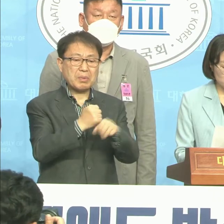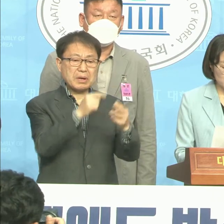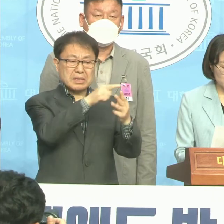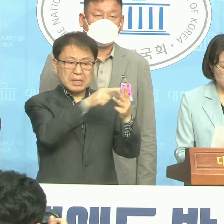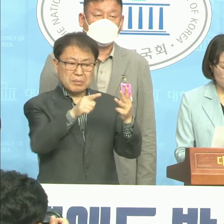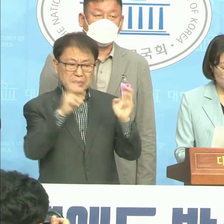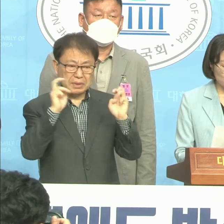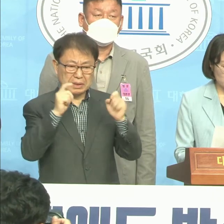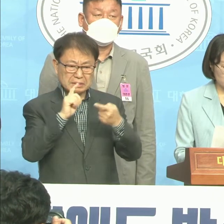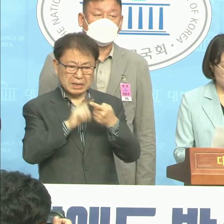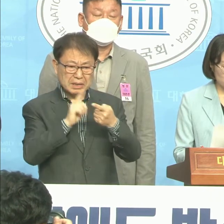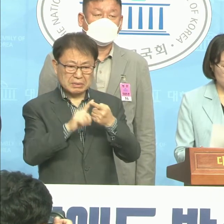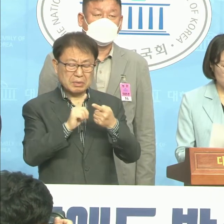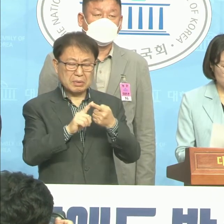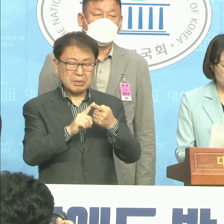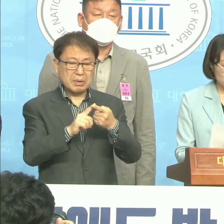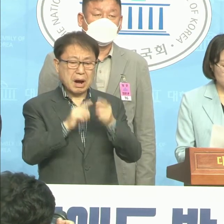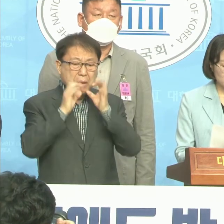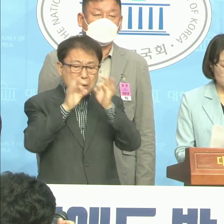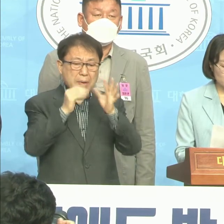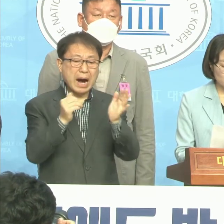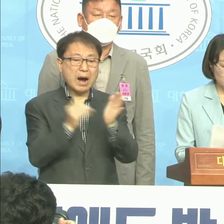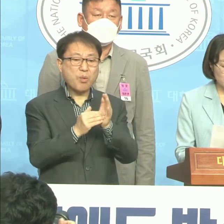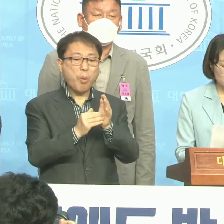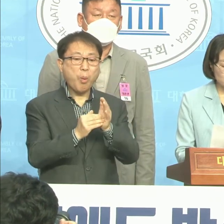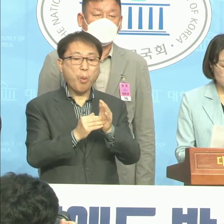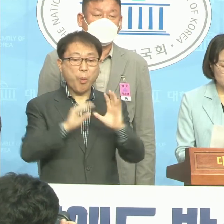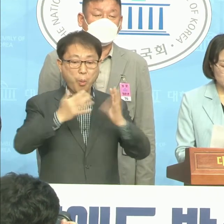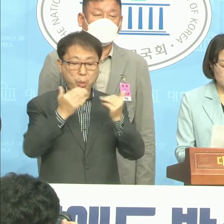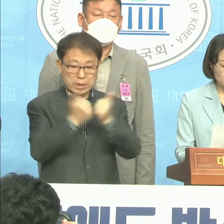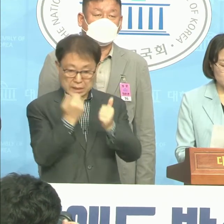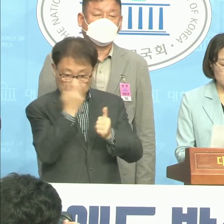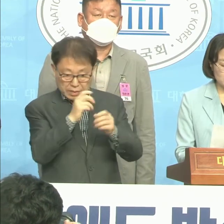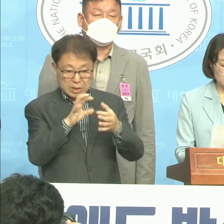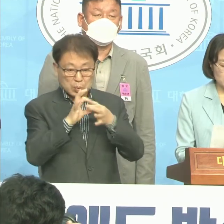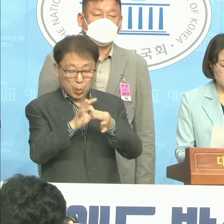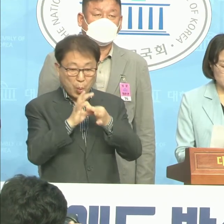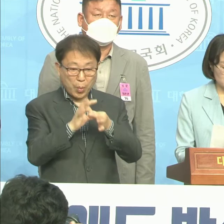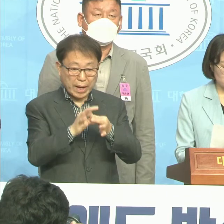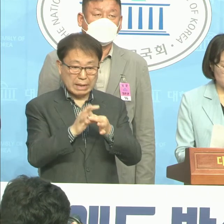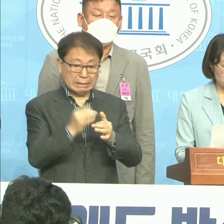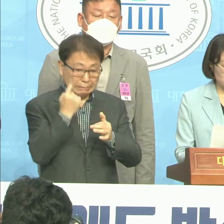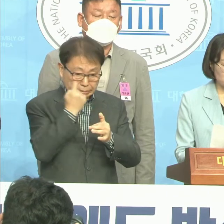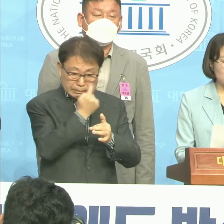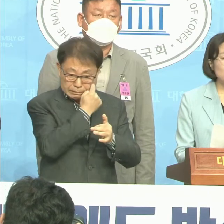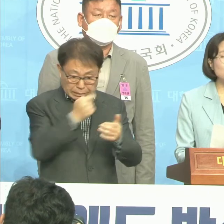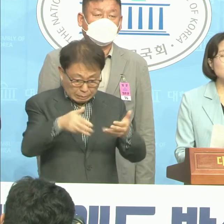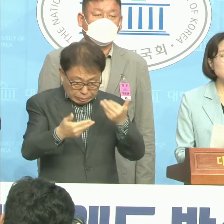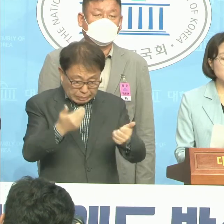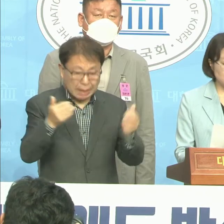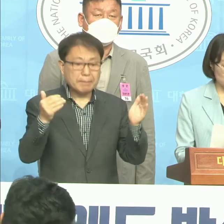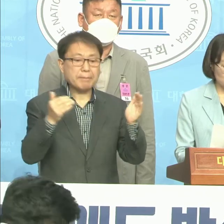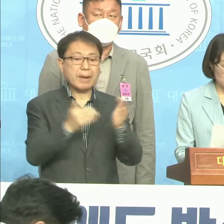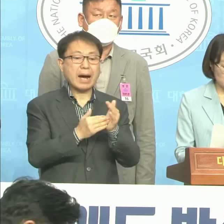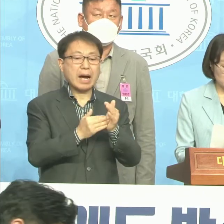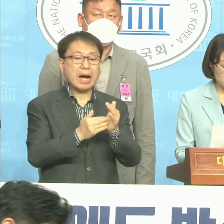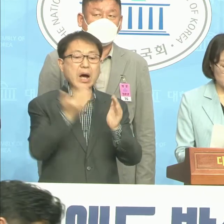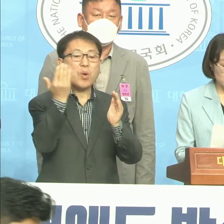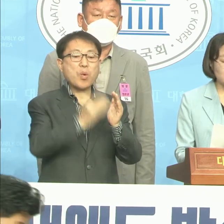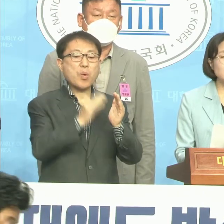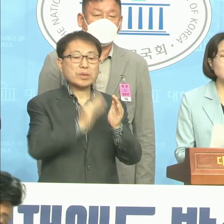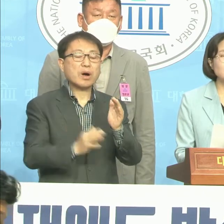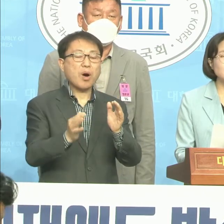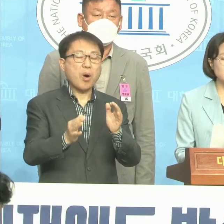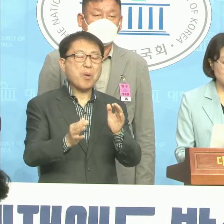불공정행위를 공로 나하고 국정감사를 통해 하도급 각질의 구체적 실체를 드러내며 공정이 직권조사 를